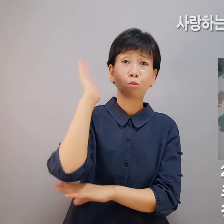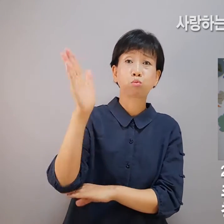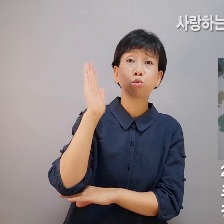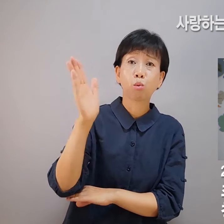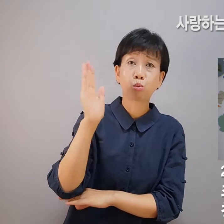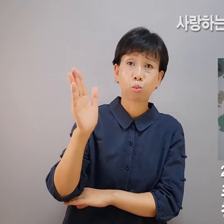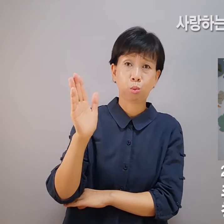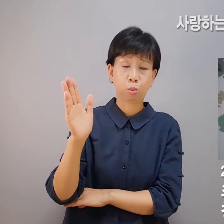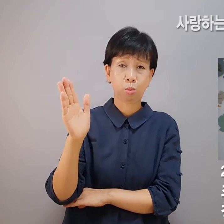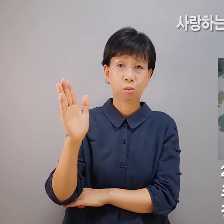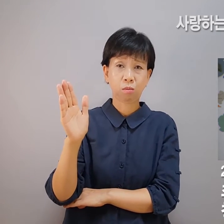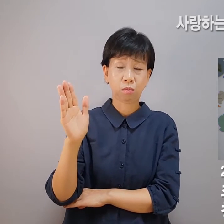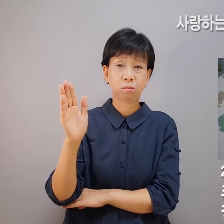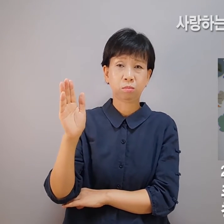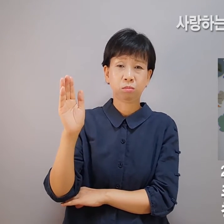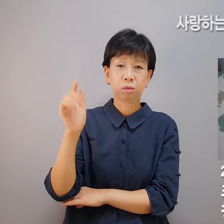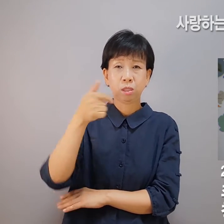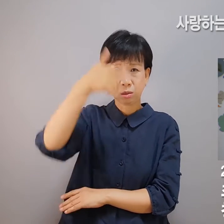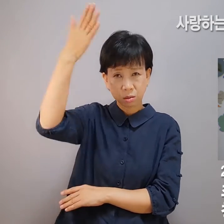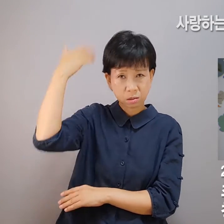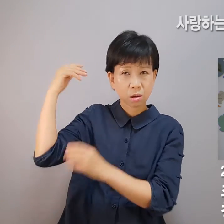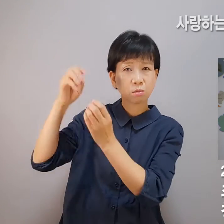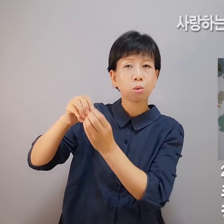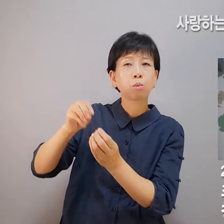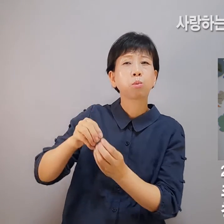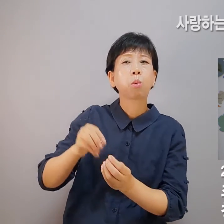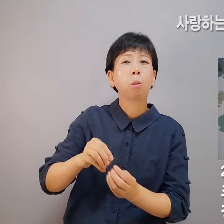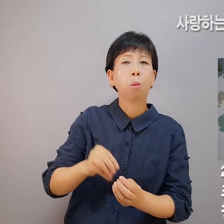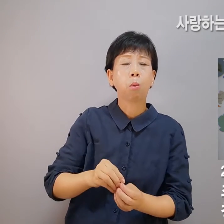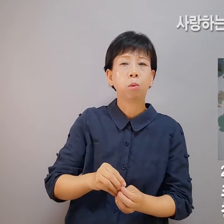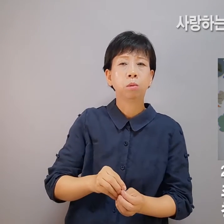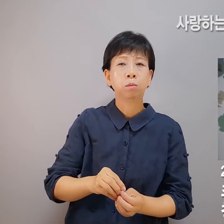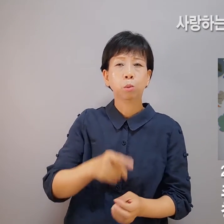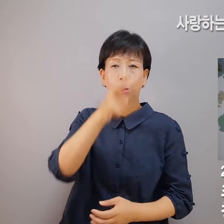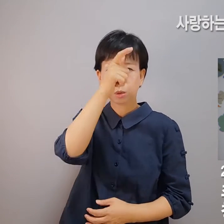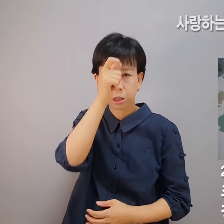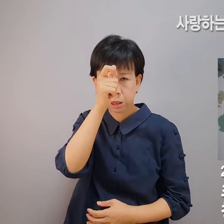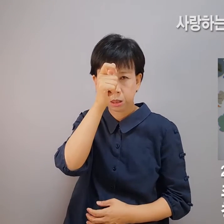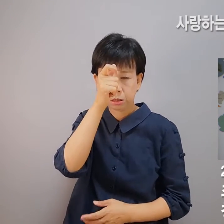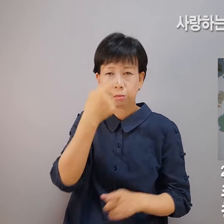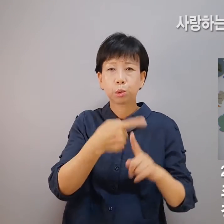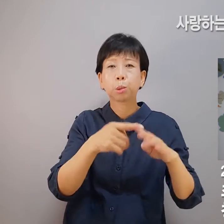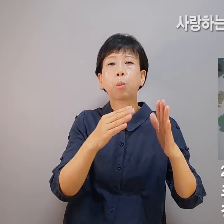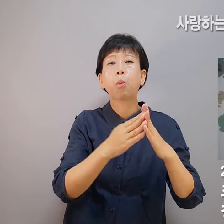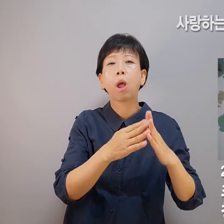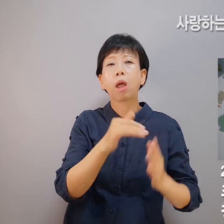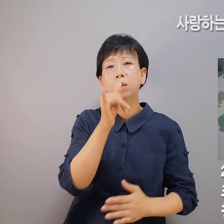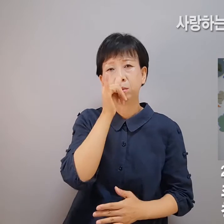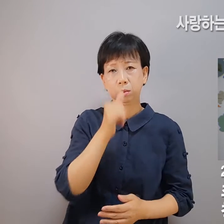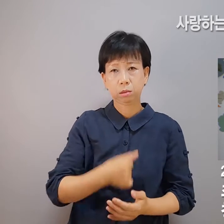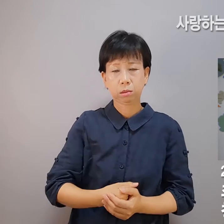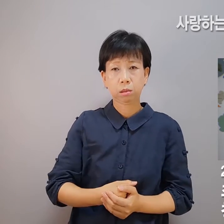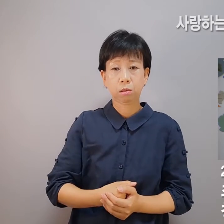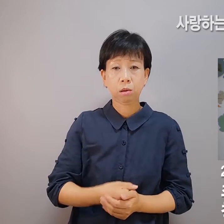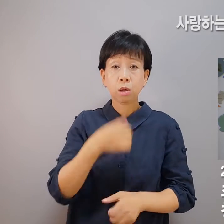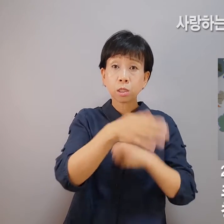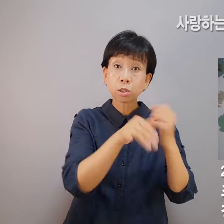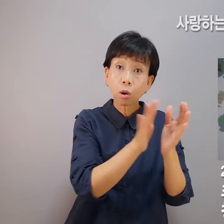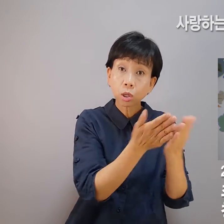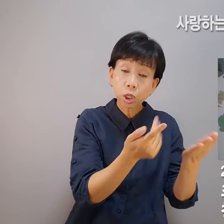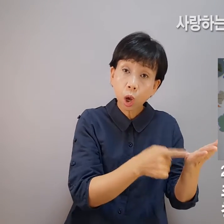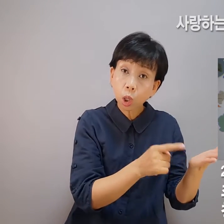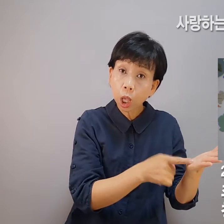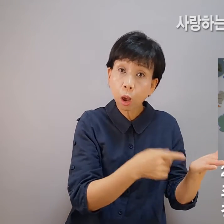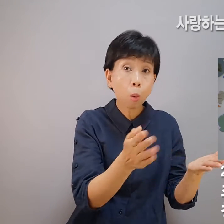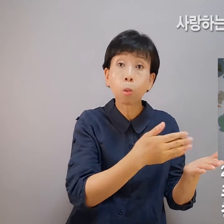있어요? 네. 그런 교회가 아직도 있어요. 네. 어떤 이런 전통이거든요. 성경적으로